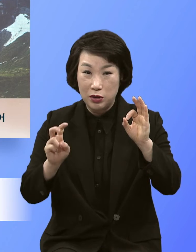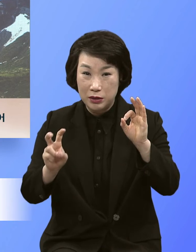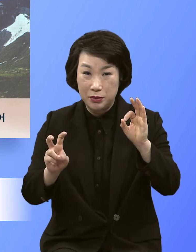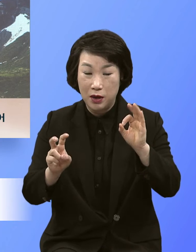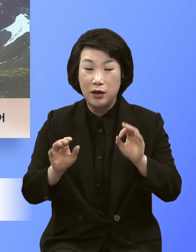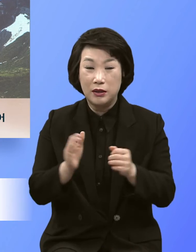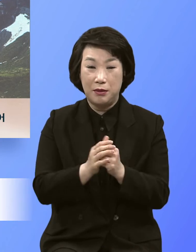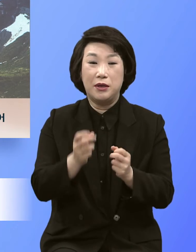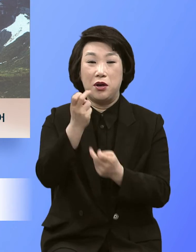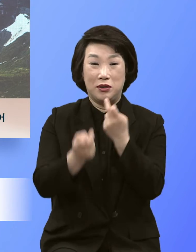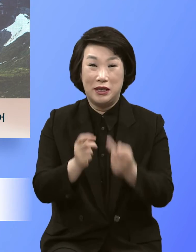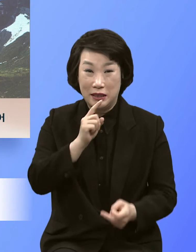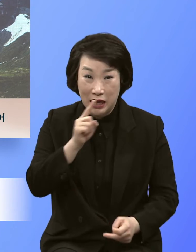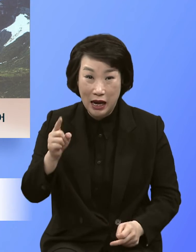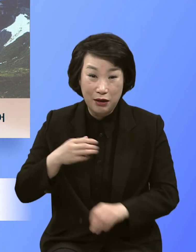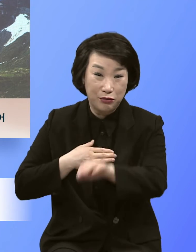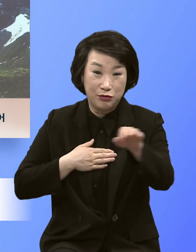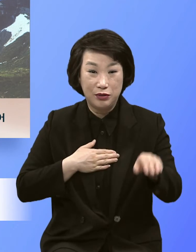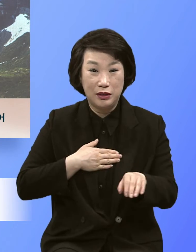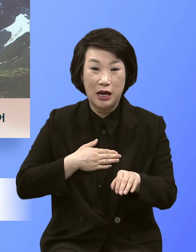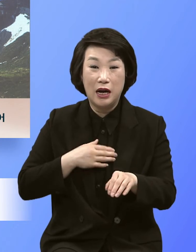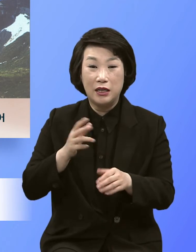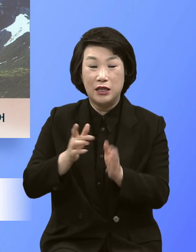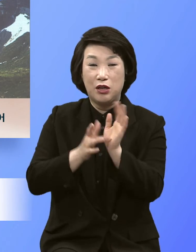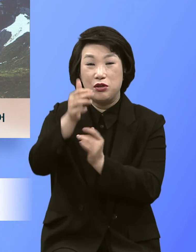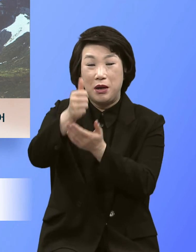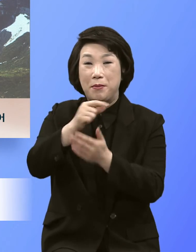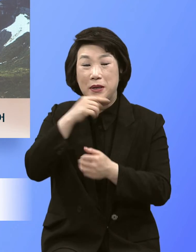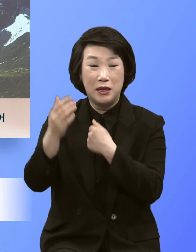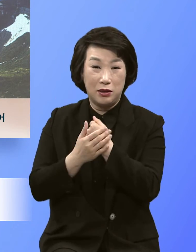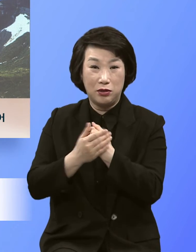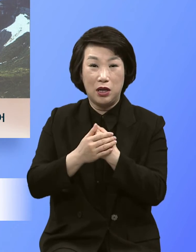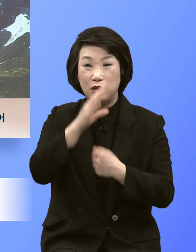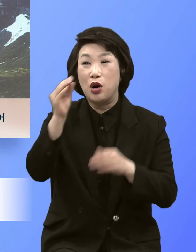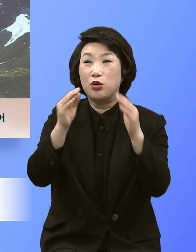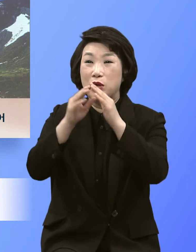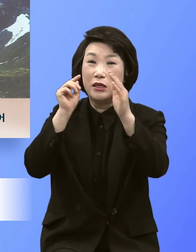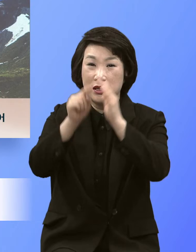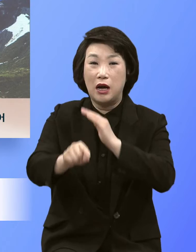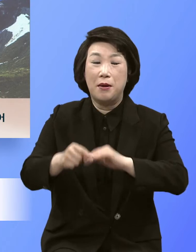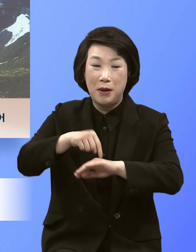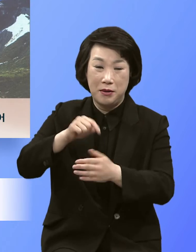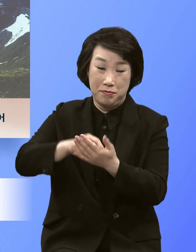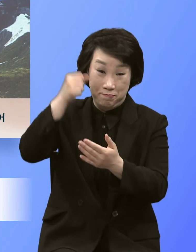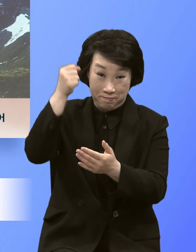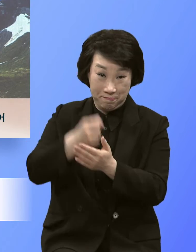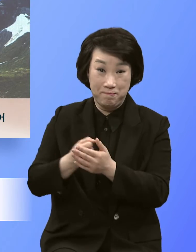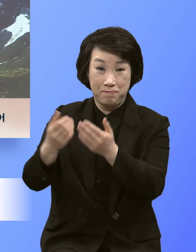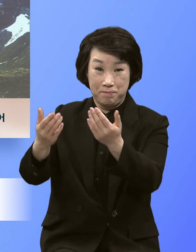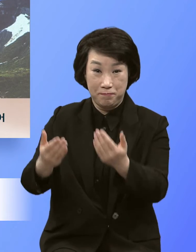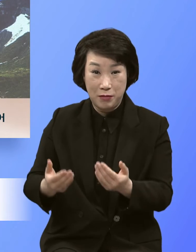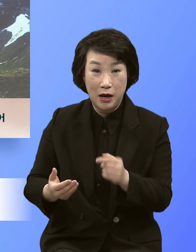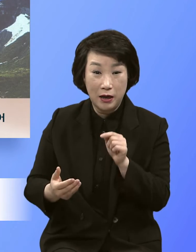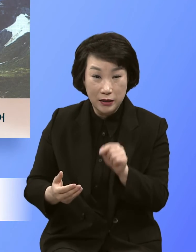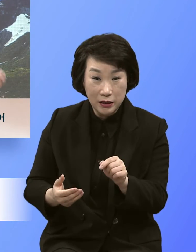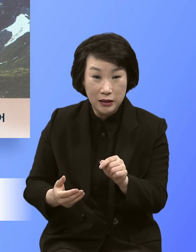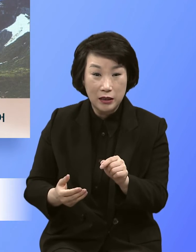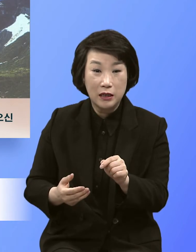그러므로 형제들아 우리가 그의 피를 힘입어 성소에 들어갈 탐욕을